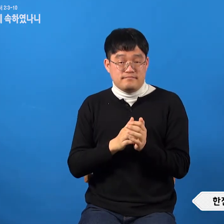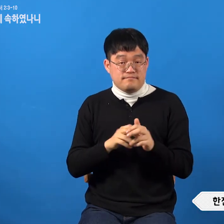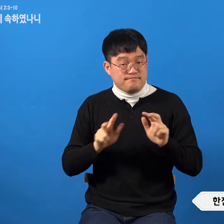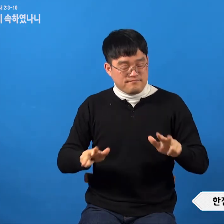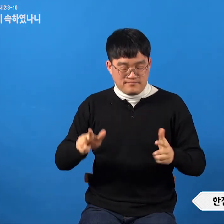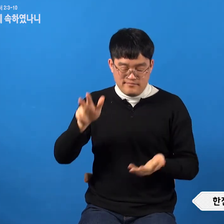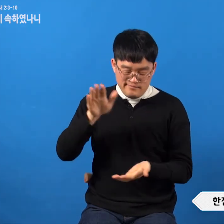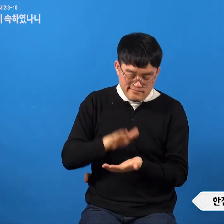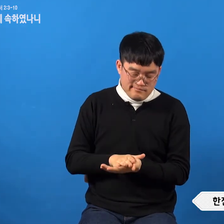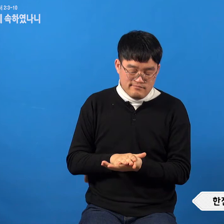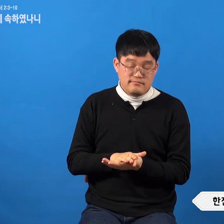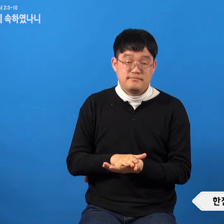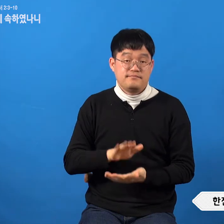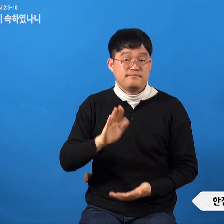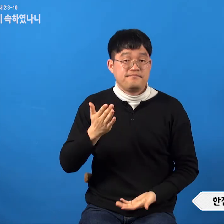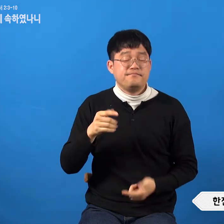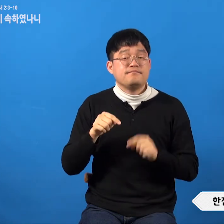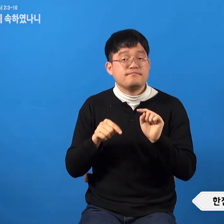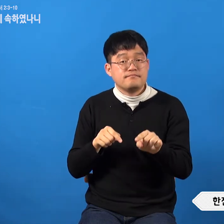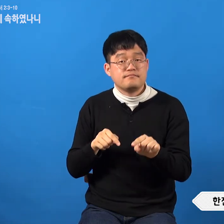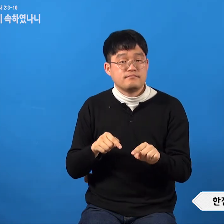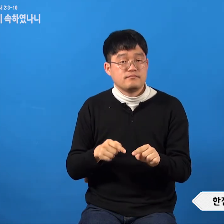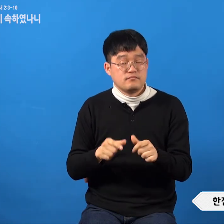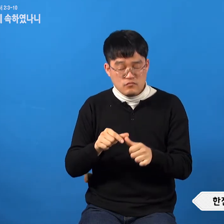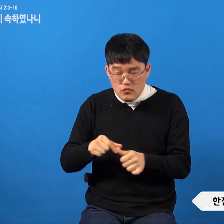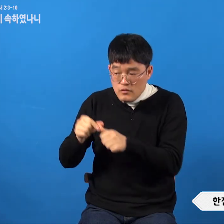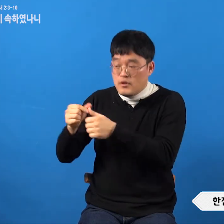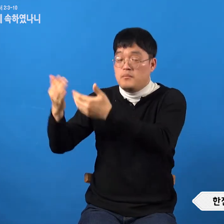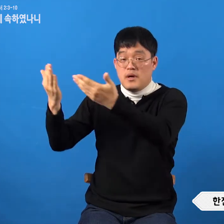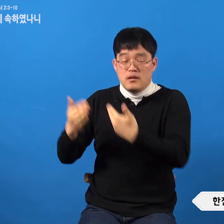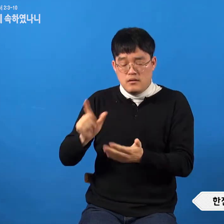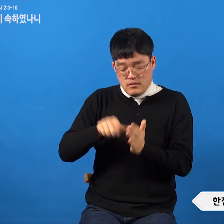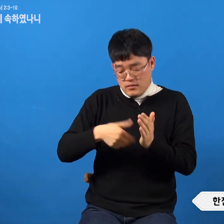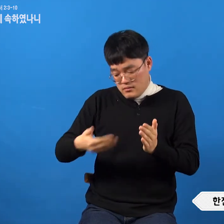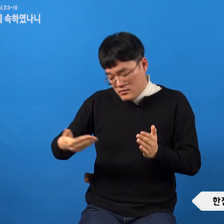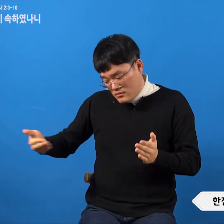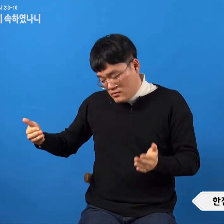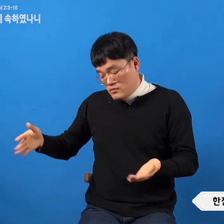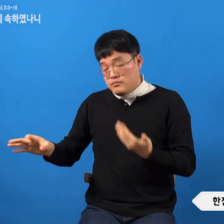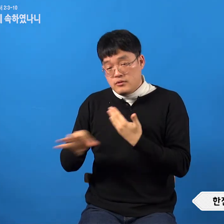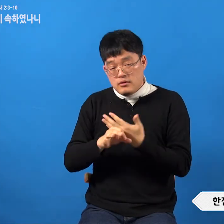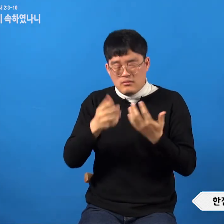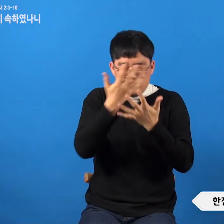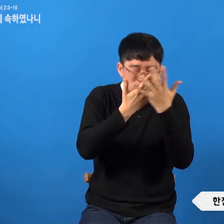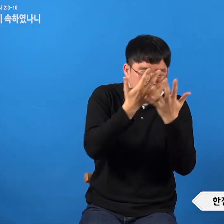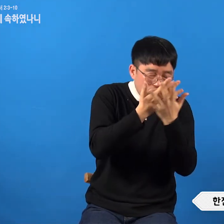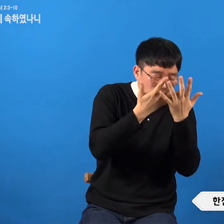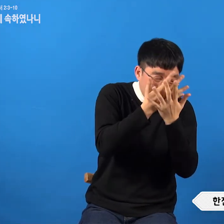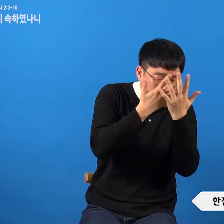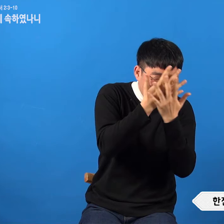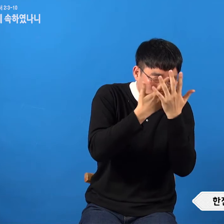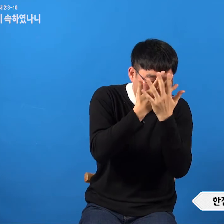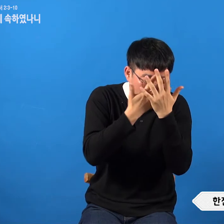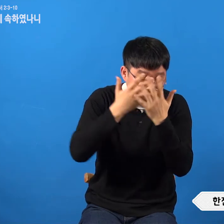그게 그 구원받는다는 게 어떤 건데 세월이 지났다고 그냥 희미하고 그럴 수가